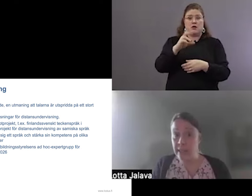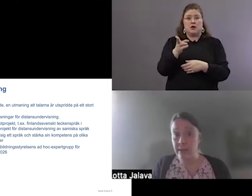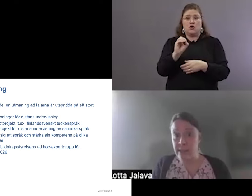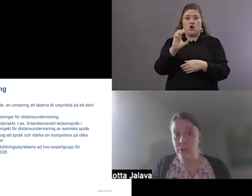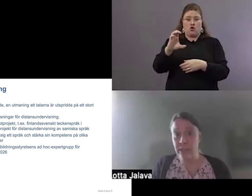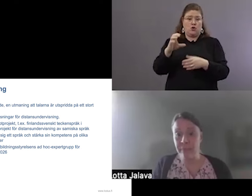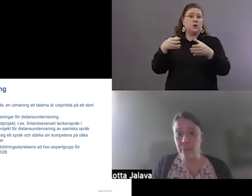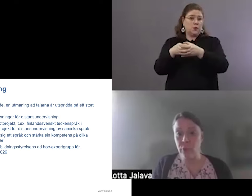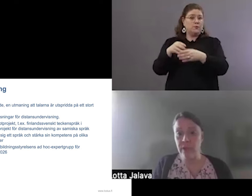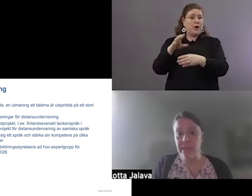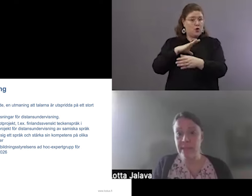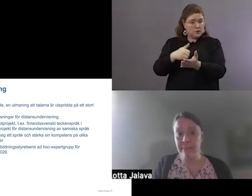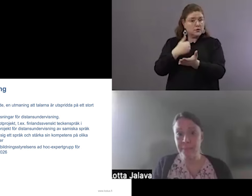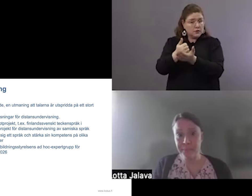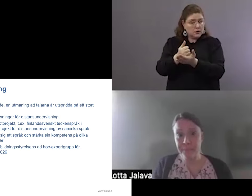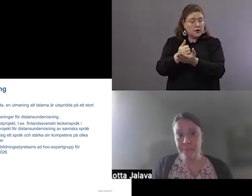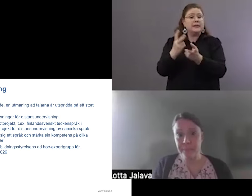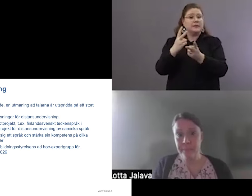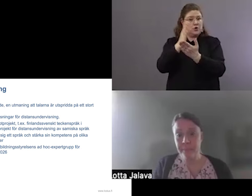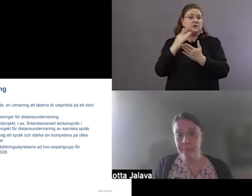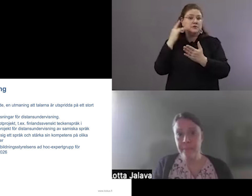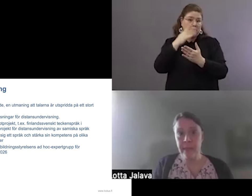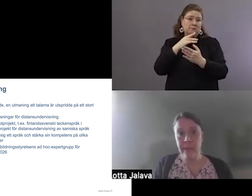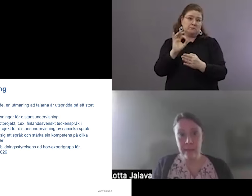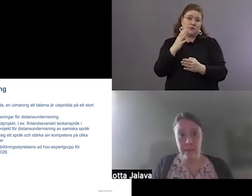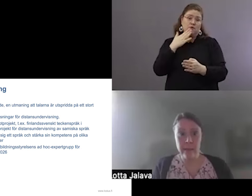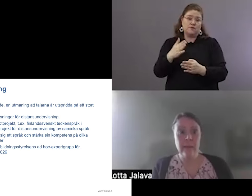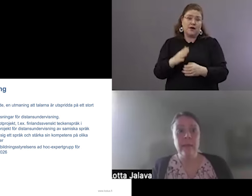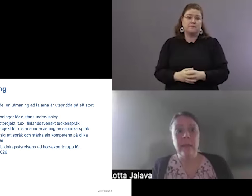osin näitäkin asioita pohtimassa.